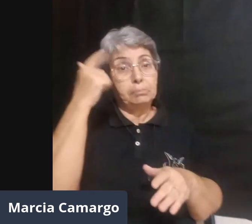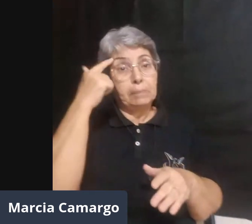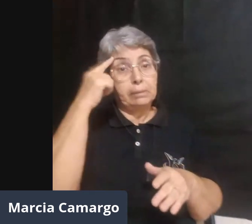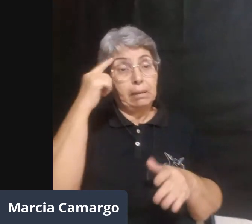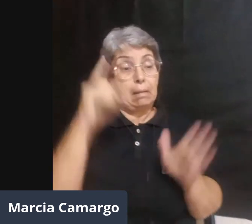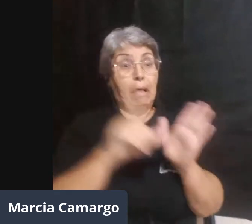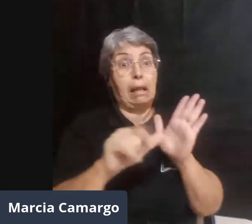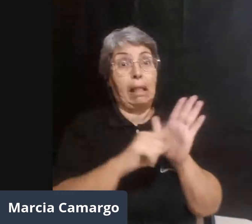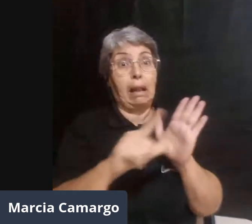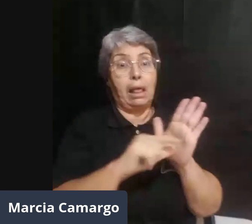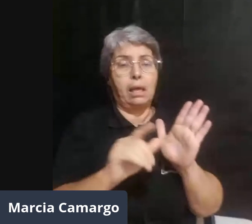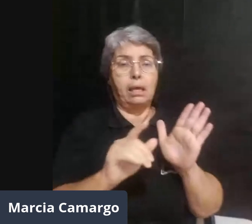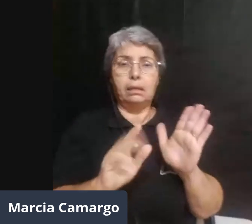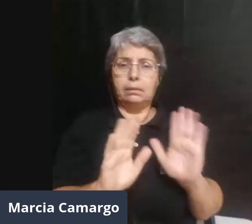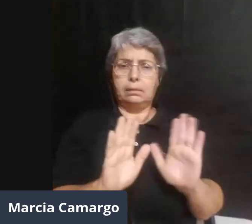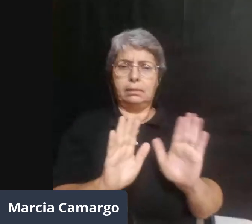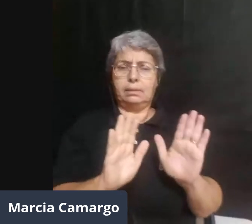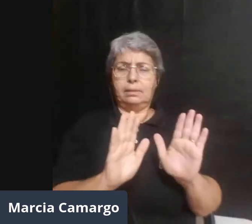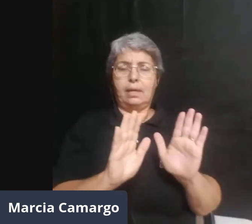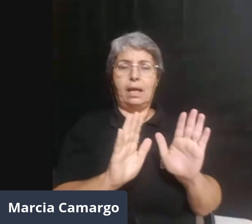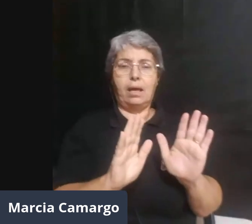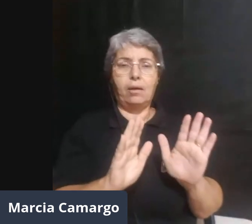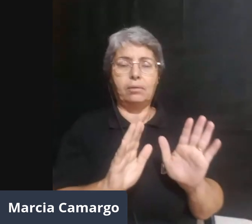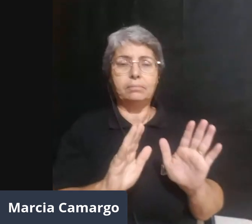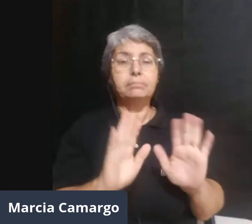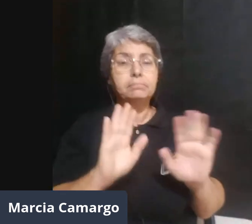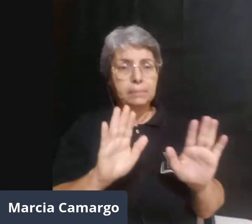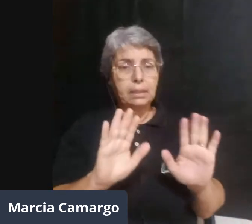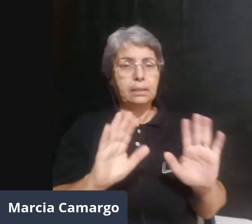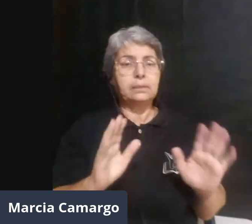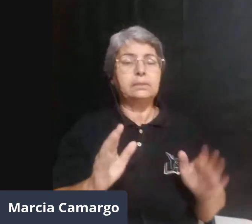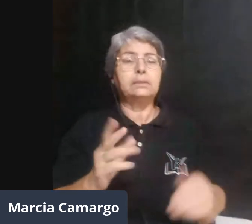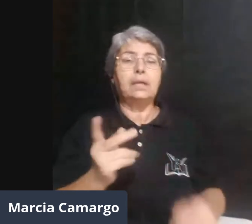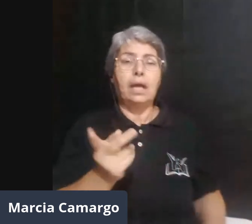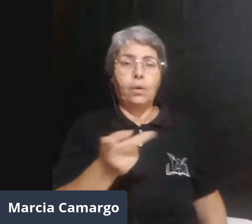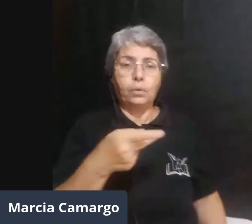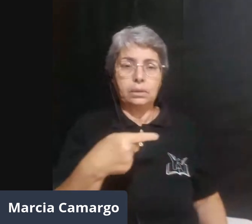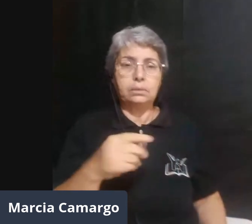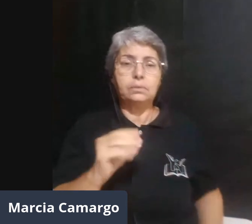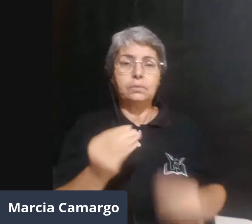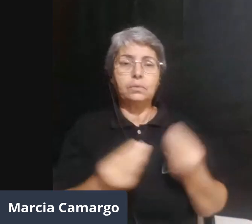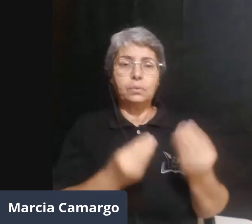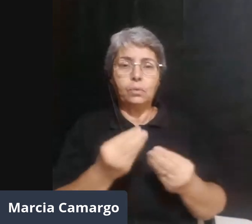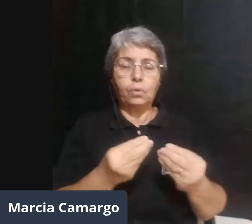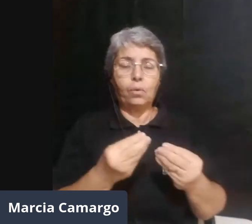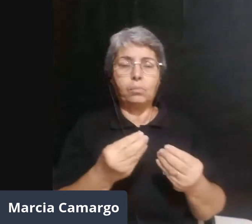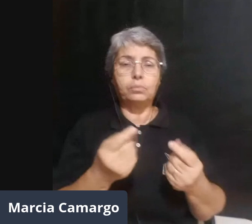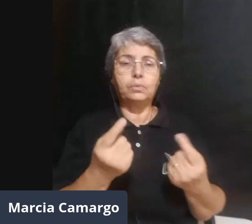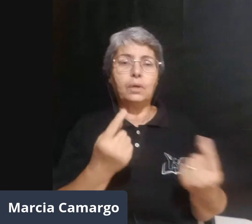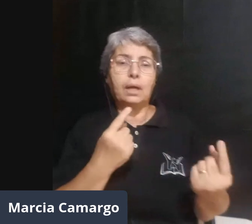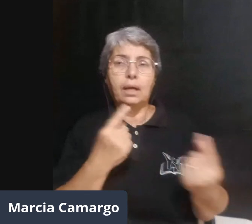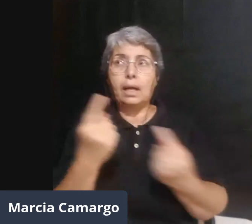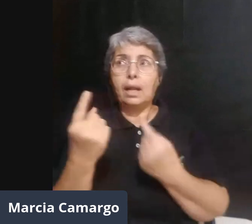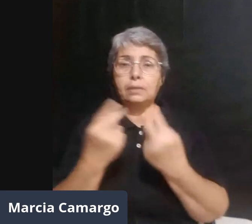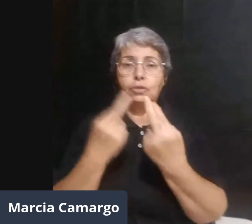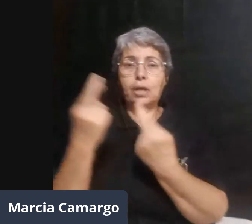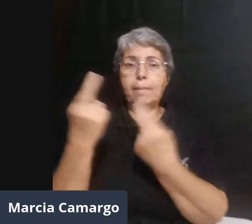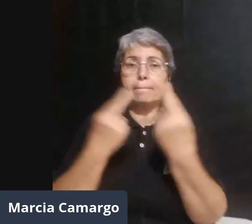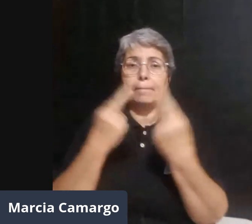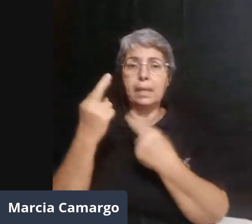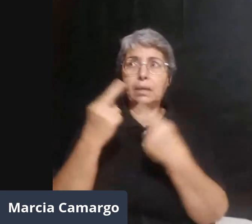hoje em dia. Mas em certo ponto da relação entre Cristo e a noiva, se insinua um